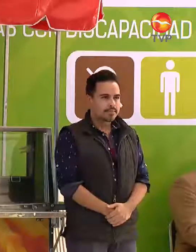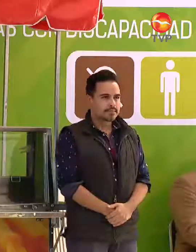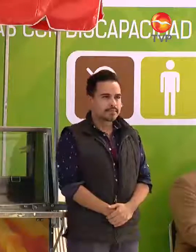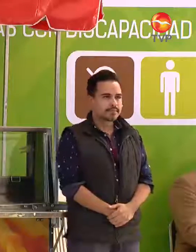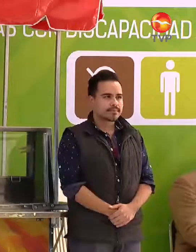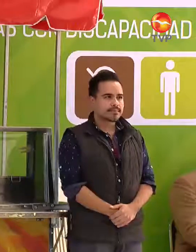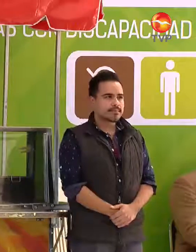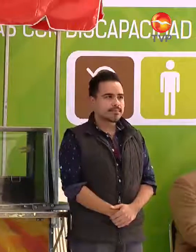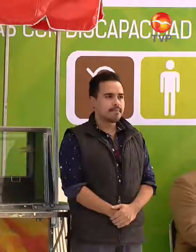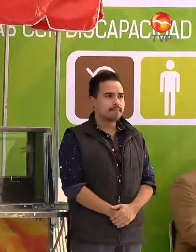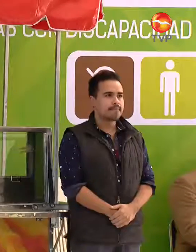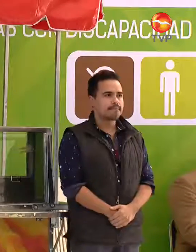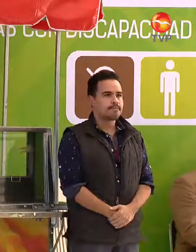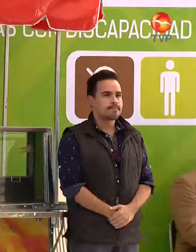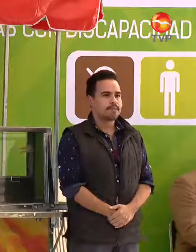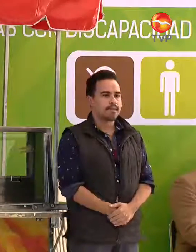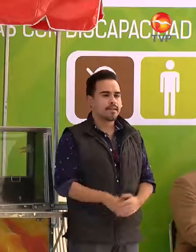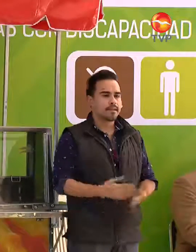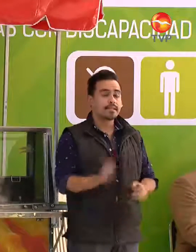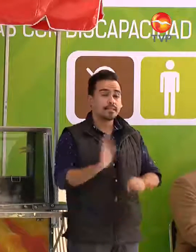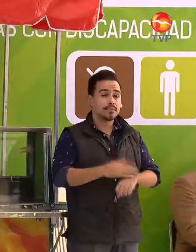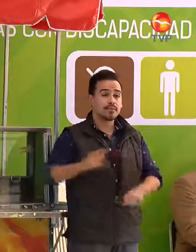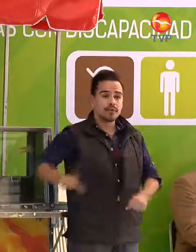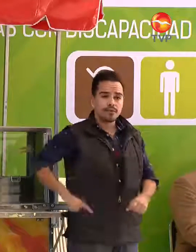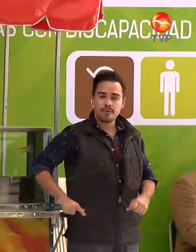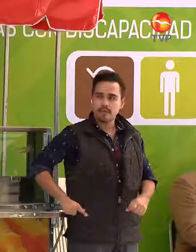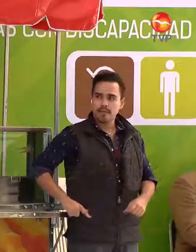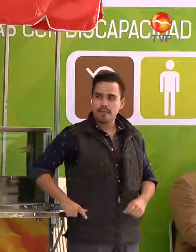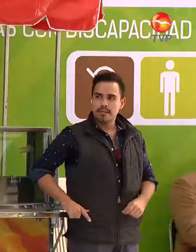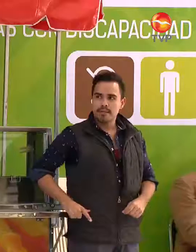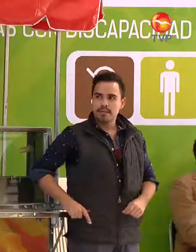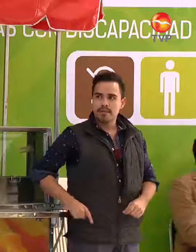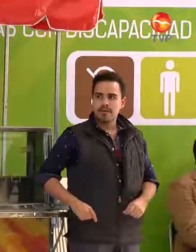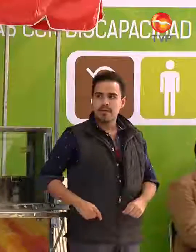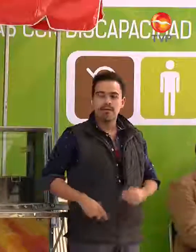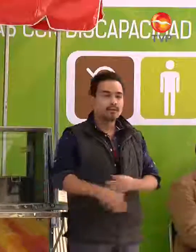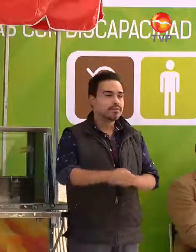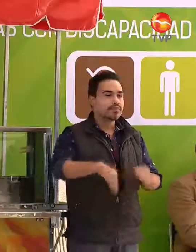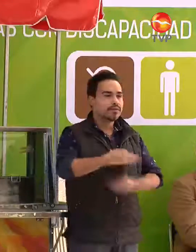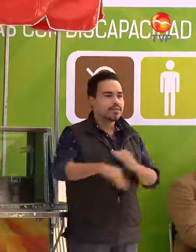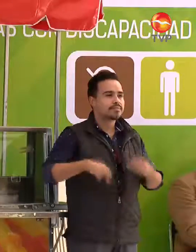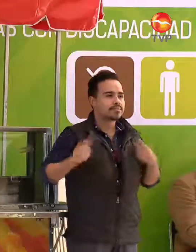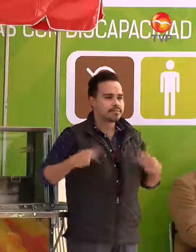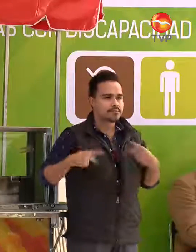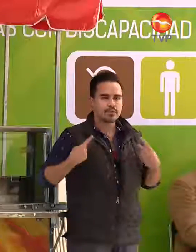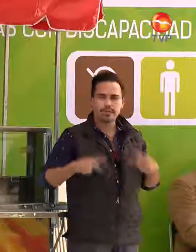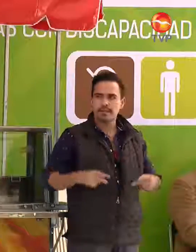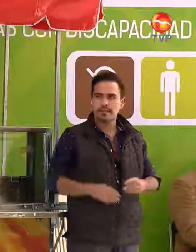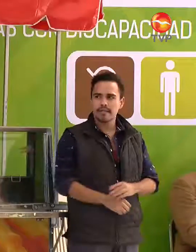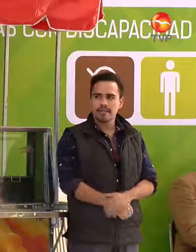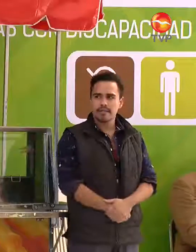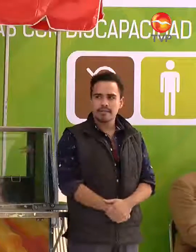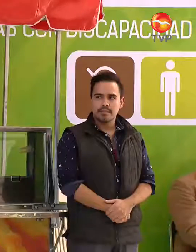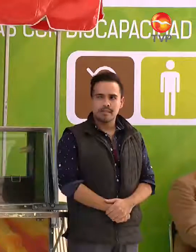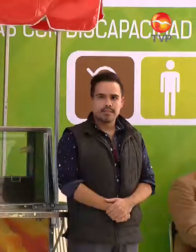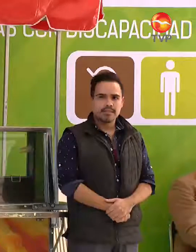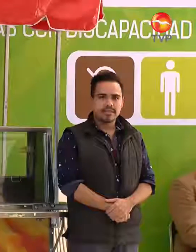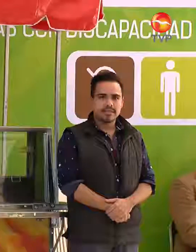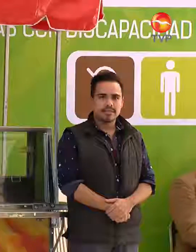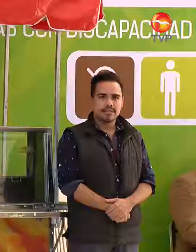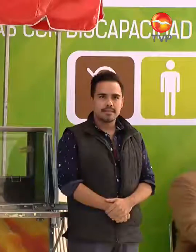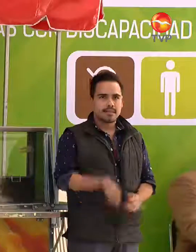con funcionarios como los que tenemos en karina como los funcionarios que tenemos en todo el gobierno del estado que estamos para